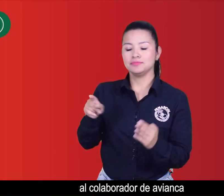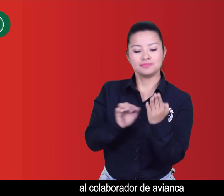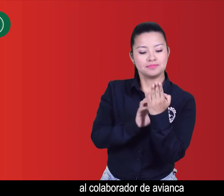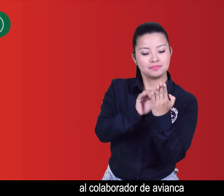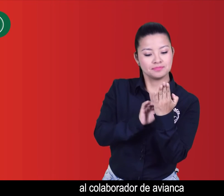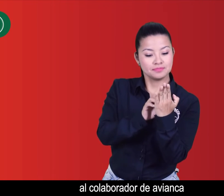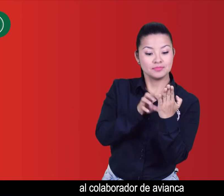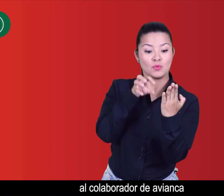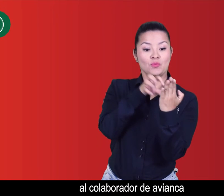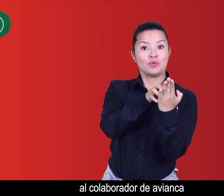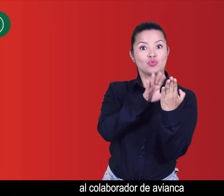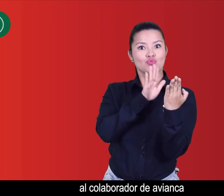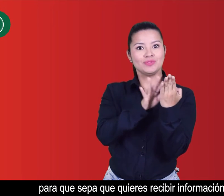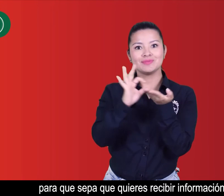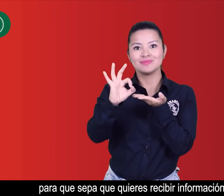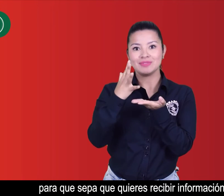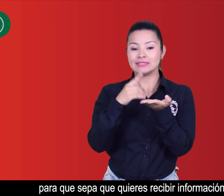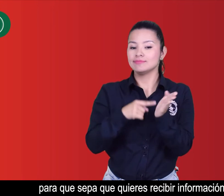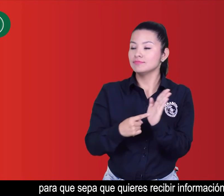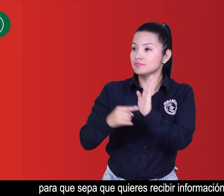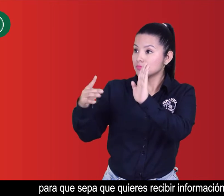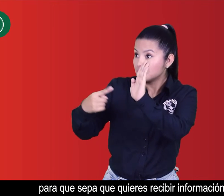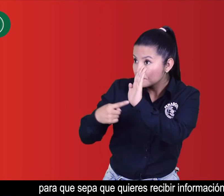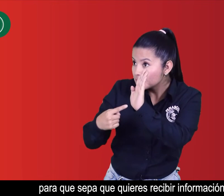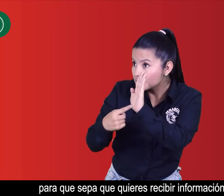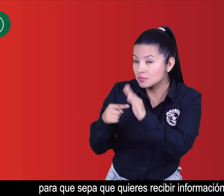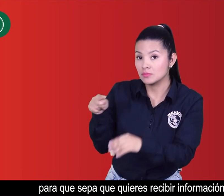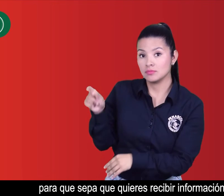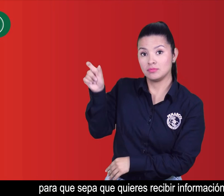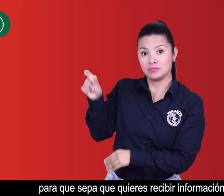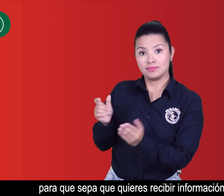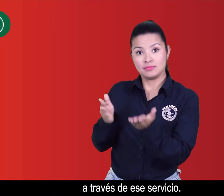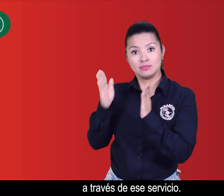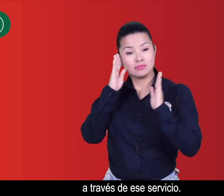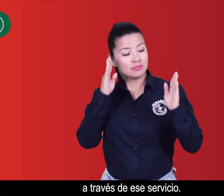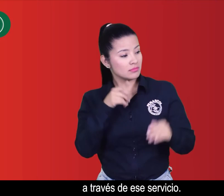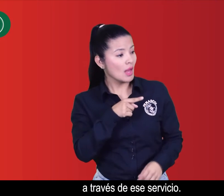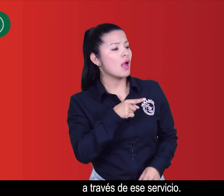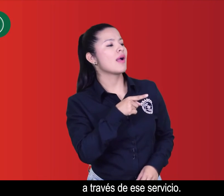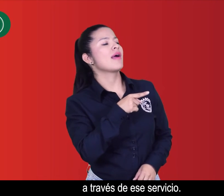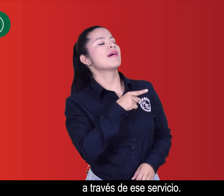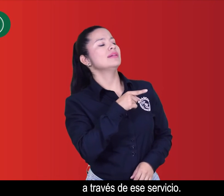de Avianca para que sepa que quieres recibir información a través de ese servicio.